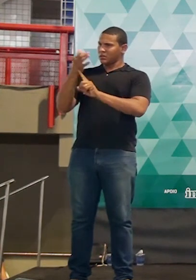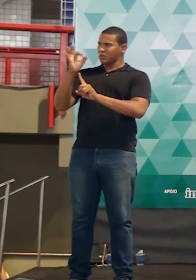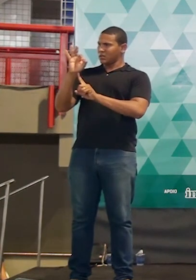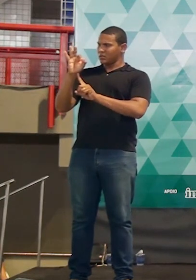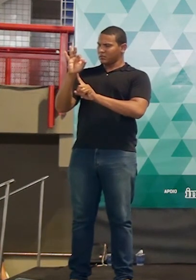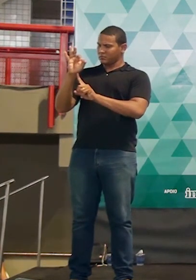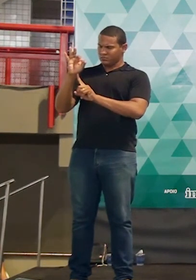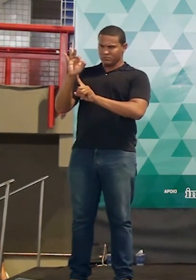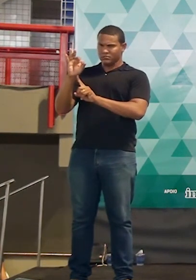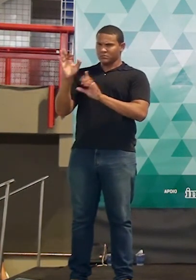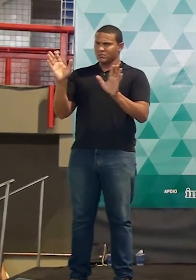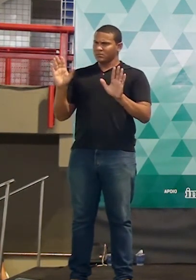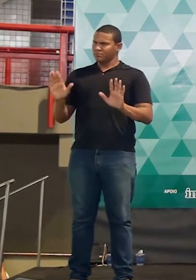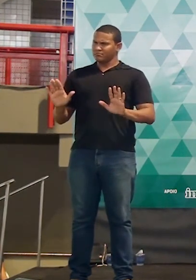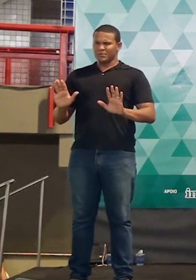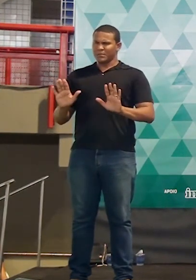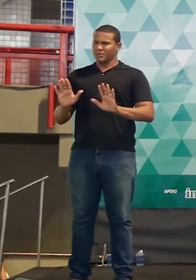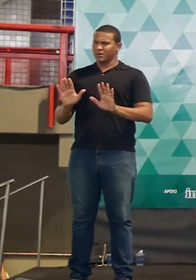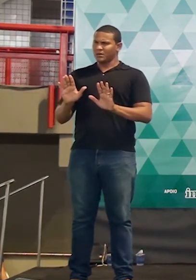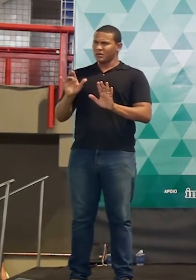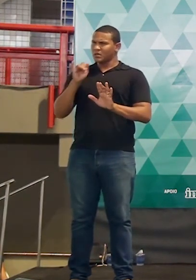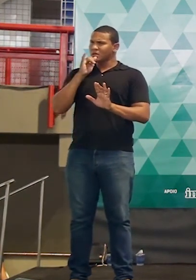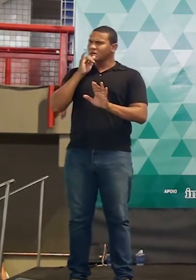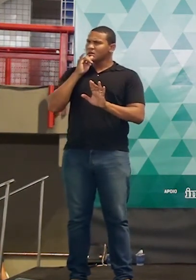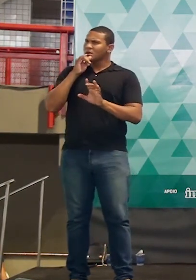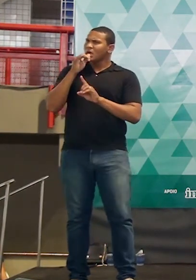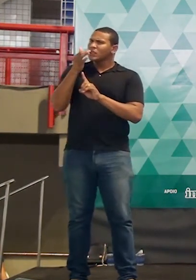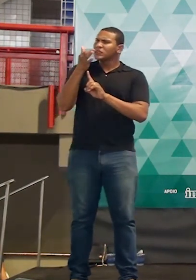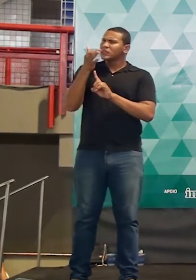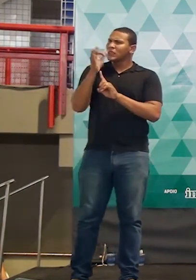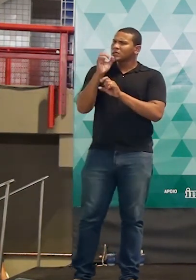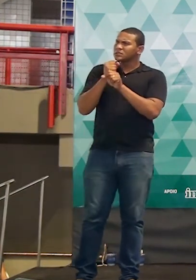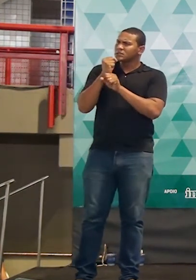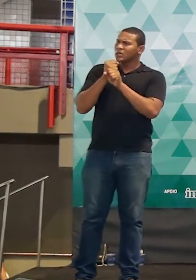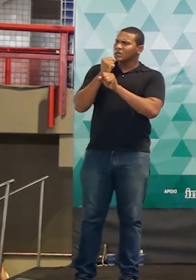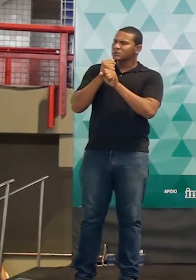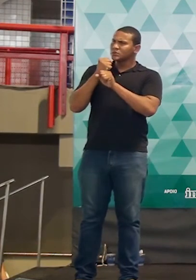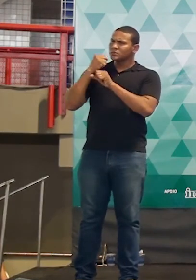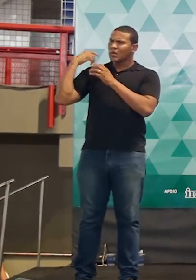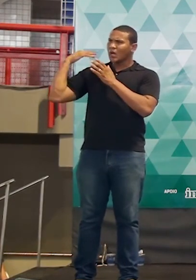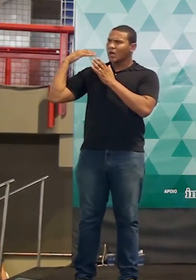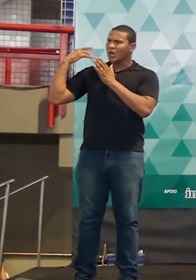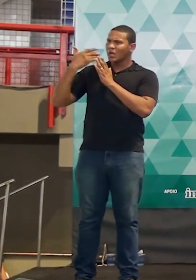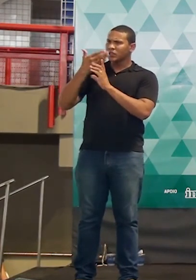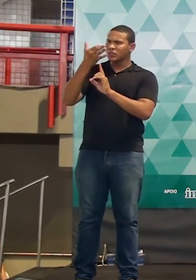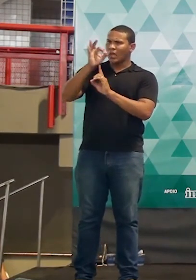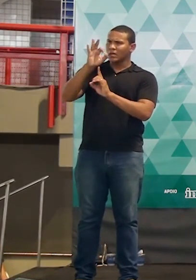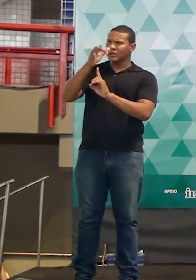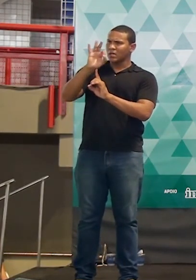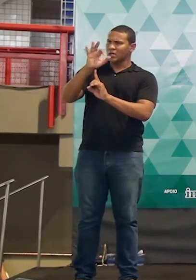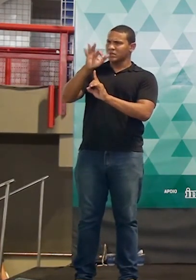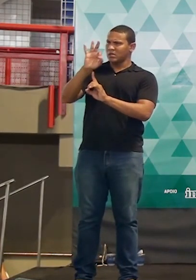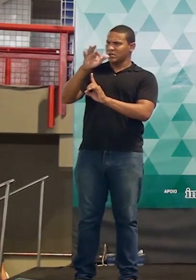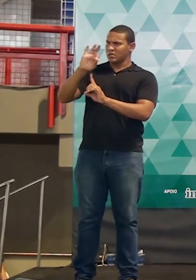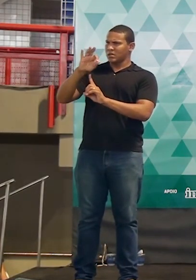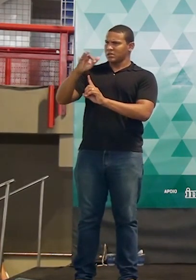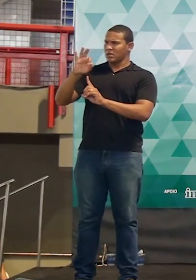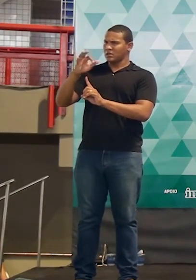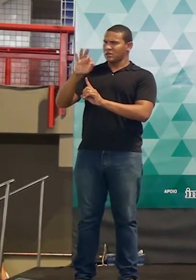O corretor vai perguntar, esses últimos decênios é um conjunto de 10 anos, é uma